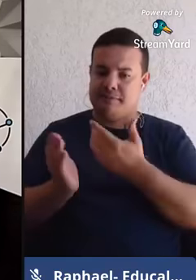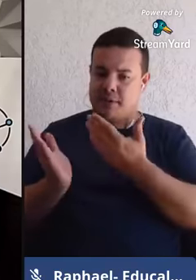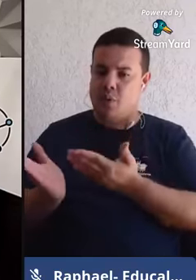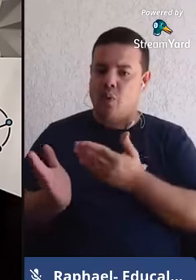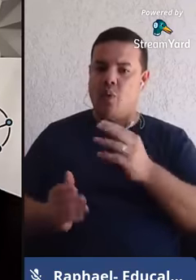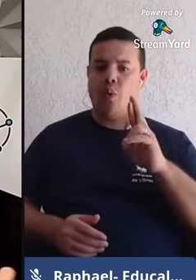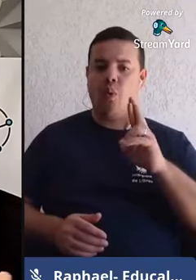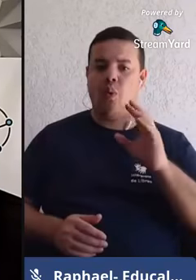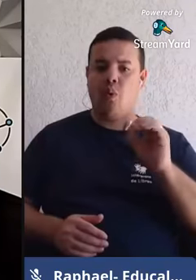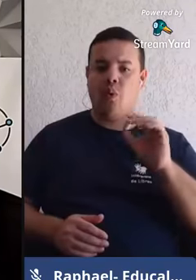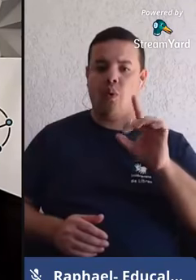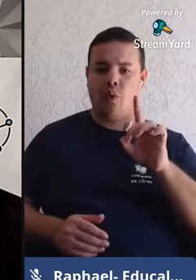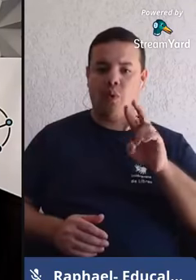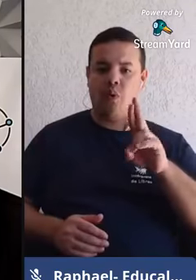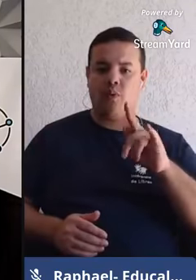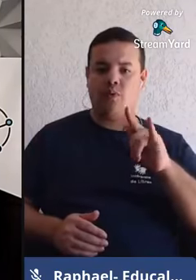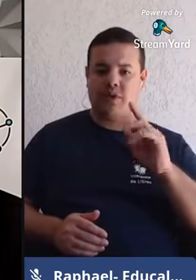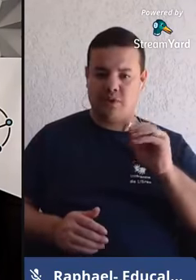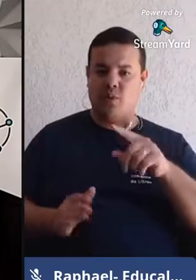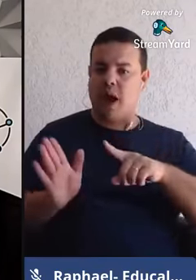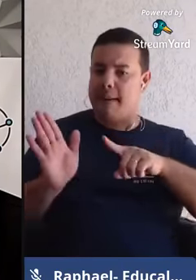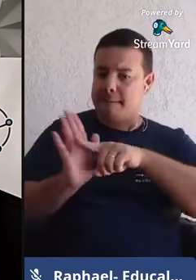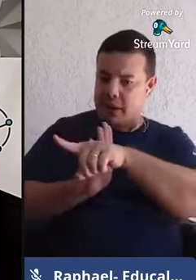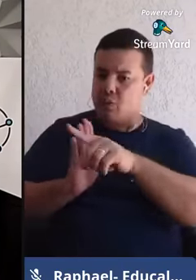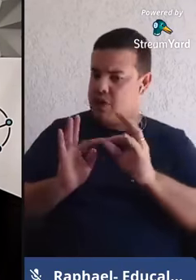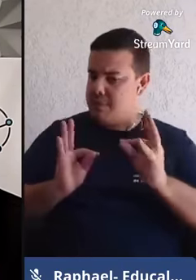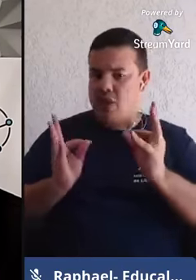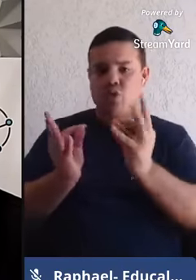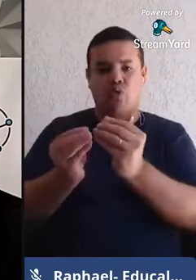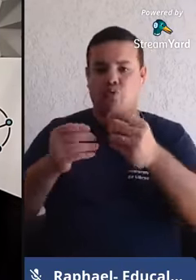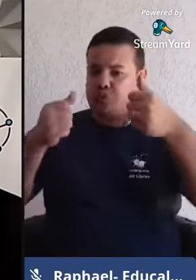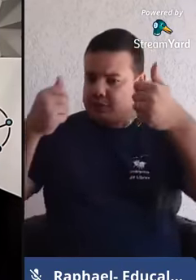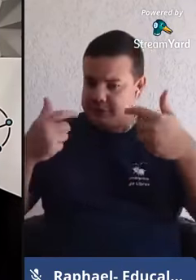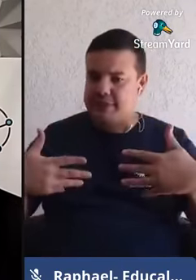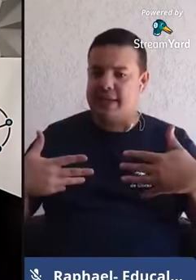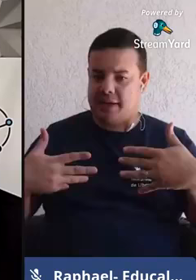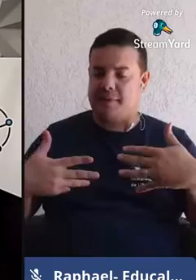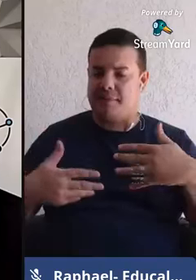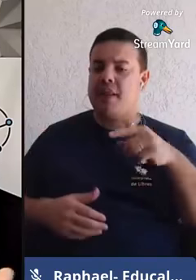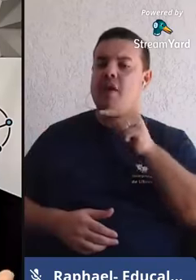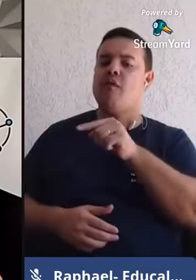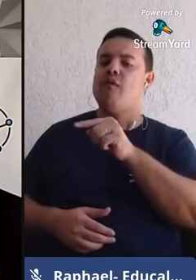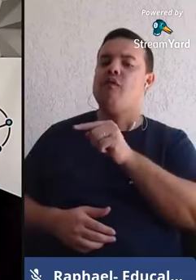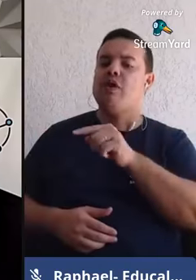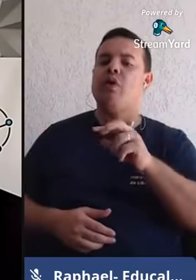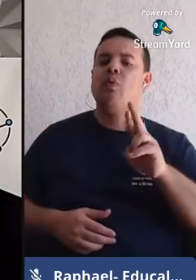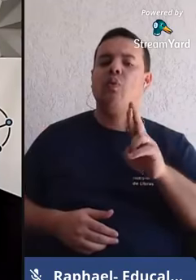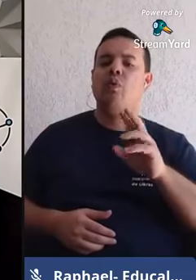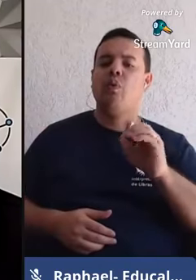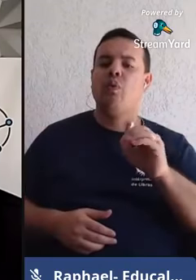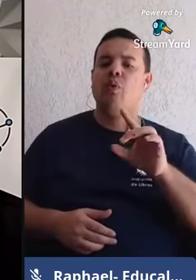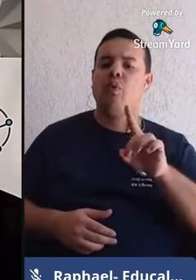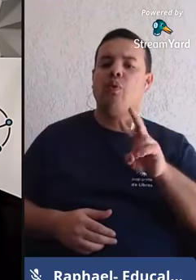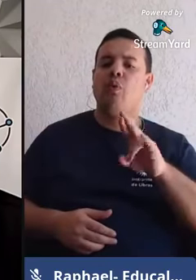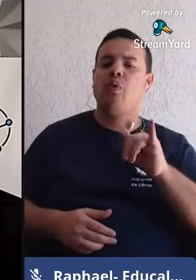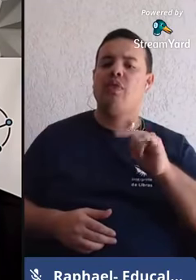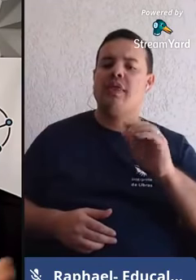coisa, a pergunta que eu faço para todo mundo no começo da entrevista. Quem é o Rodrigo